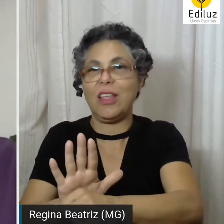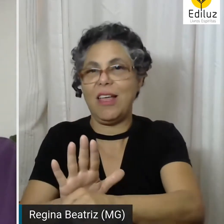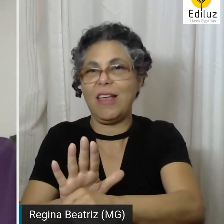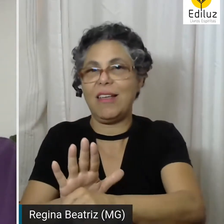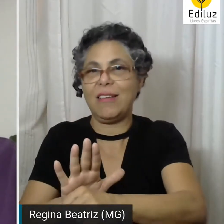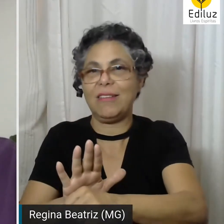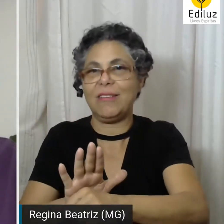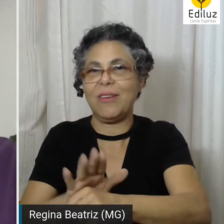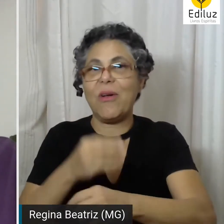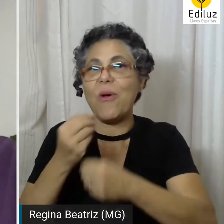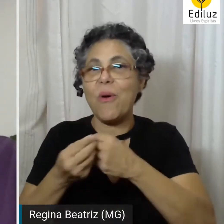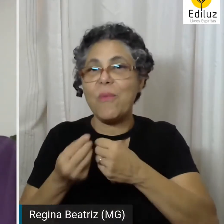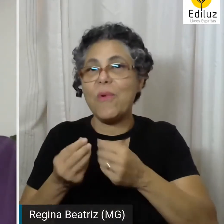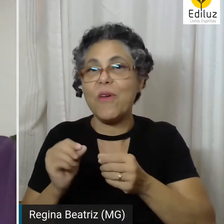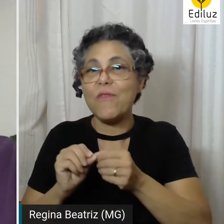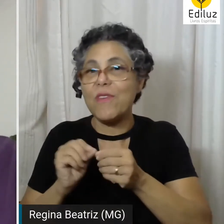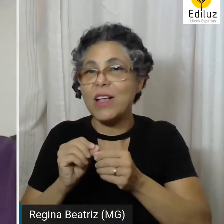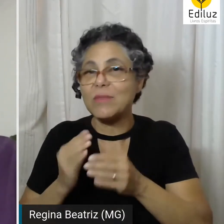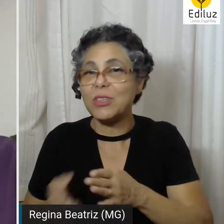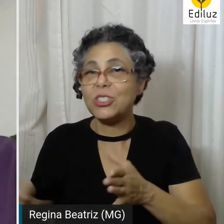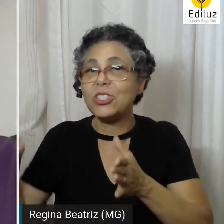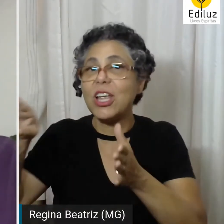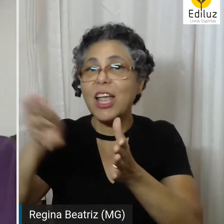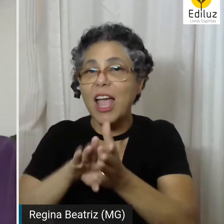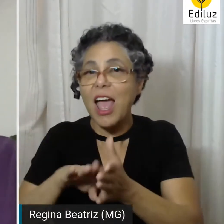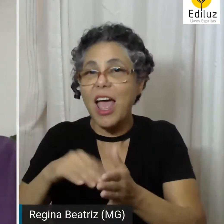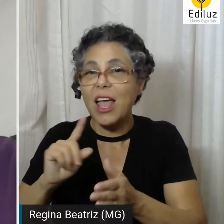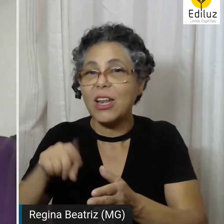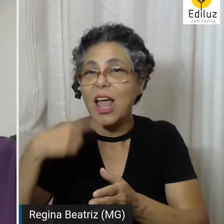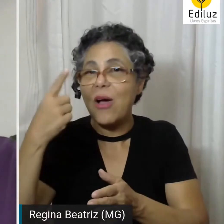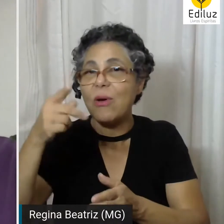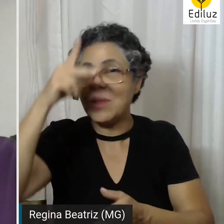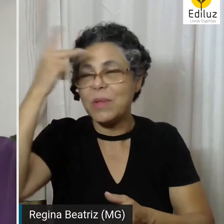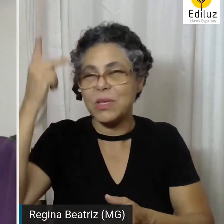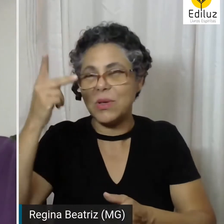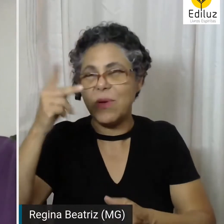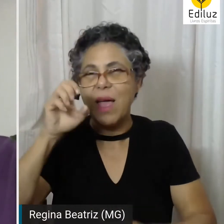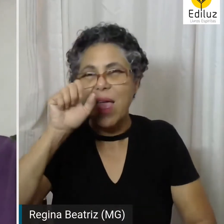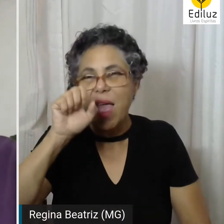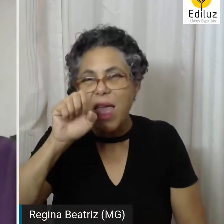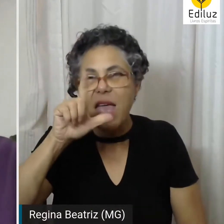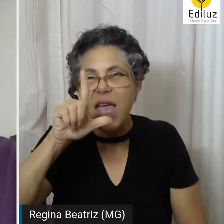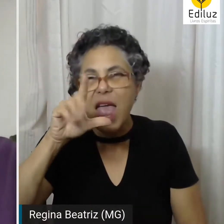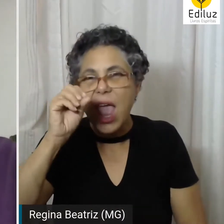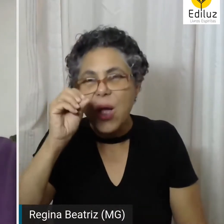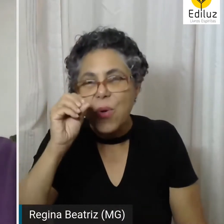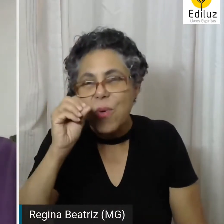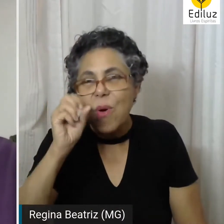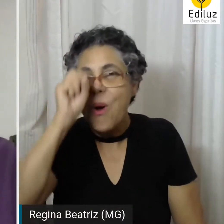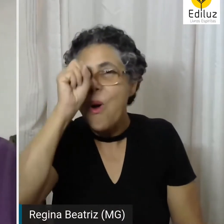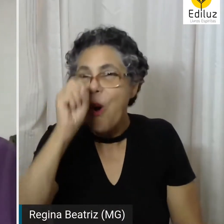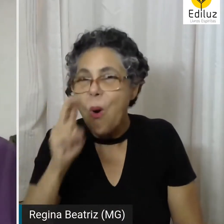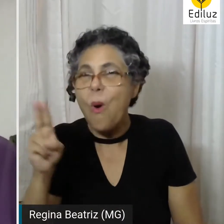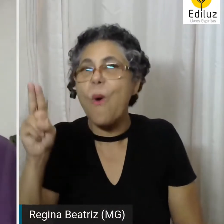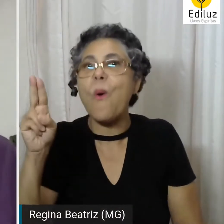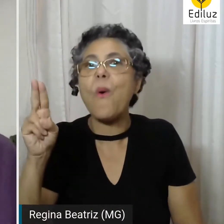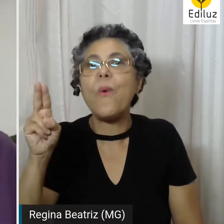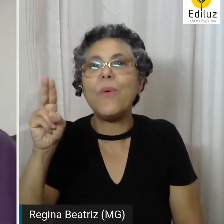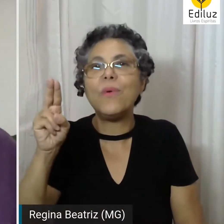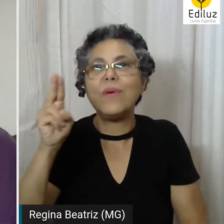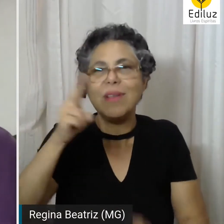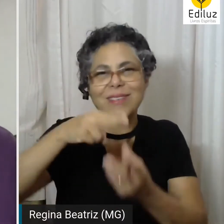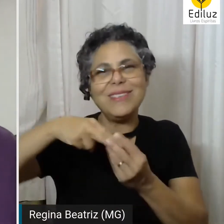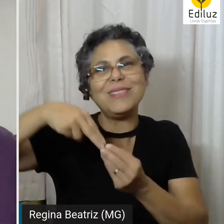direção ao próximo? O meu propósito é egóico ou o meu propósito é espiritual?